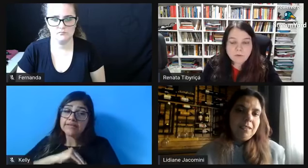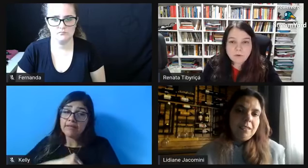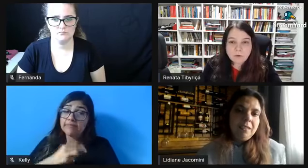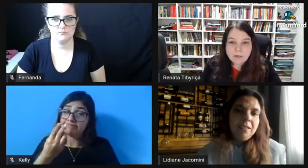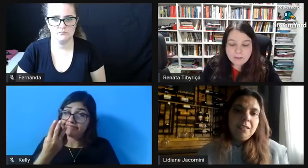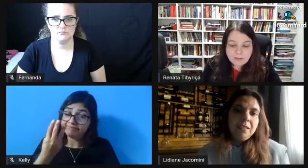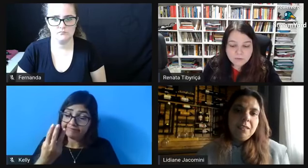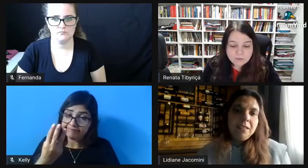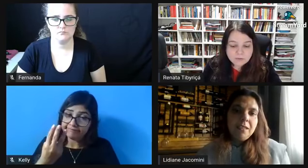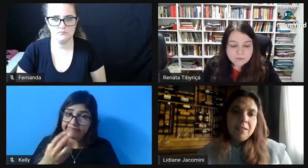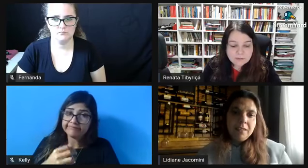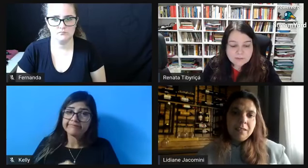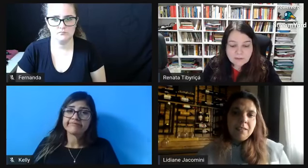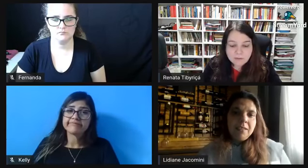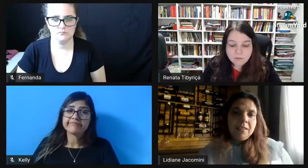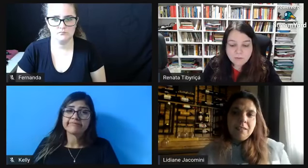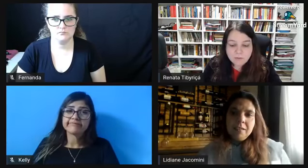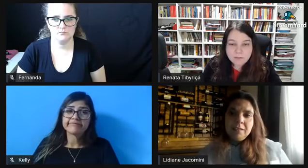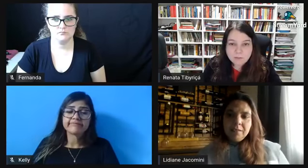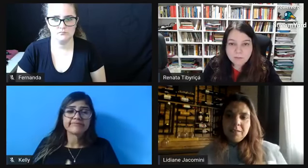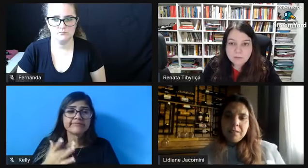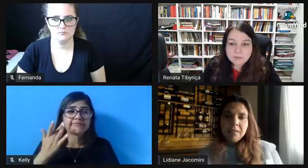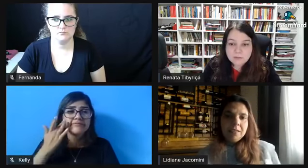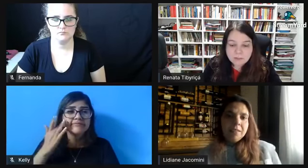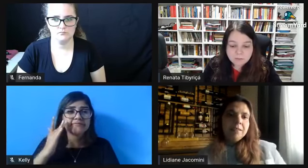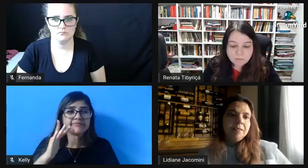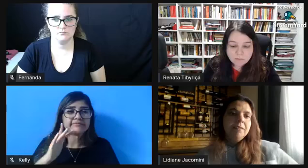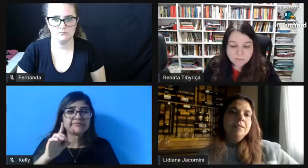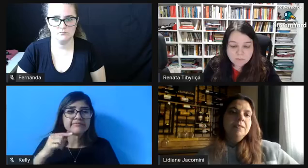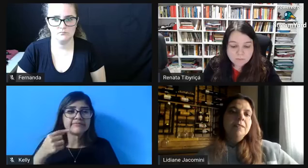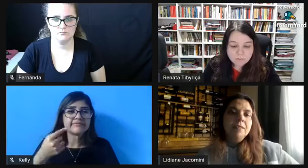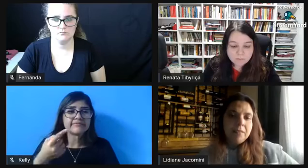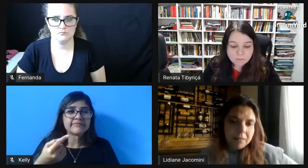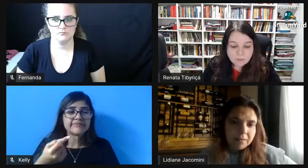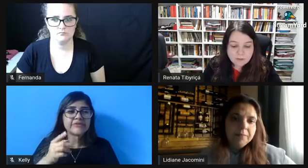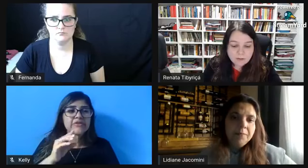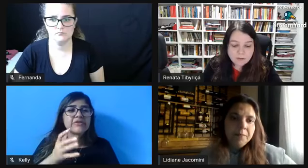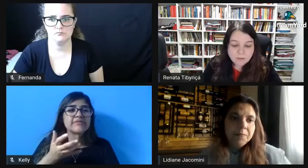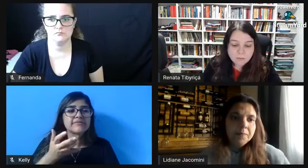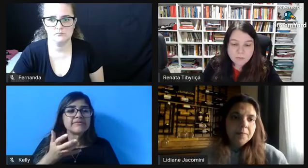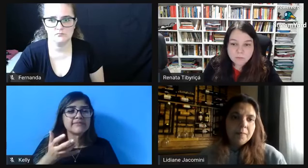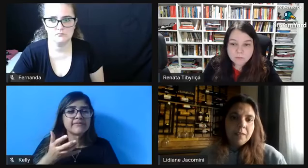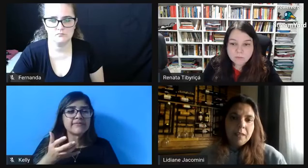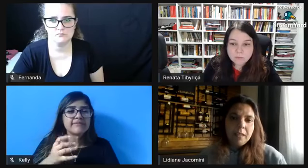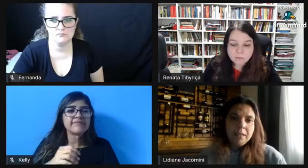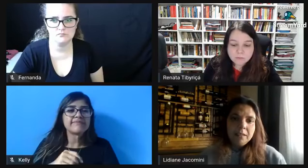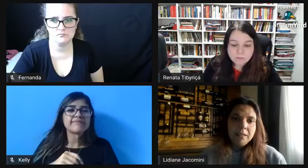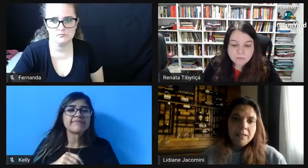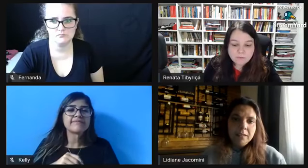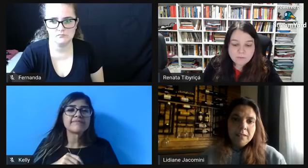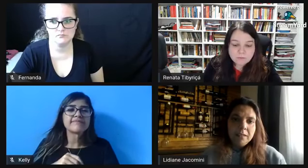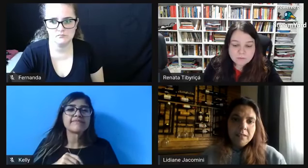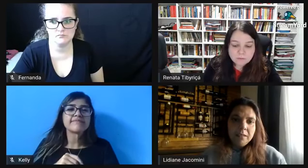vou colocar aqui, eu não sei se vocês querem colocar depois lá no